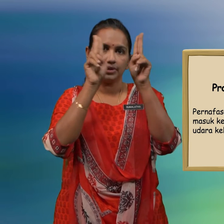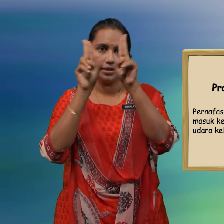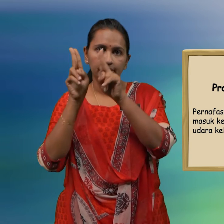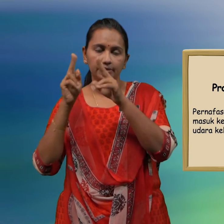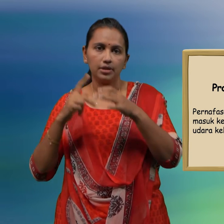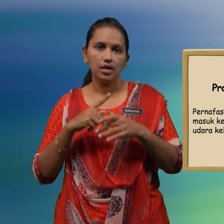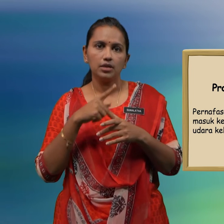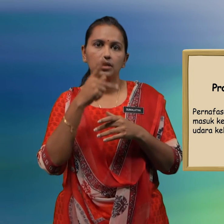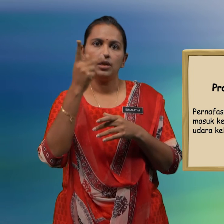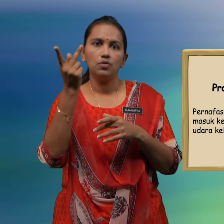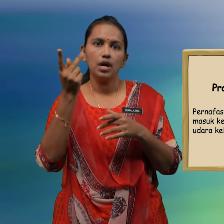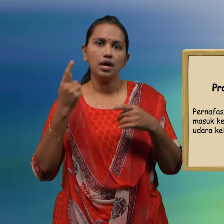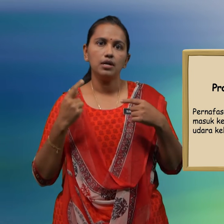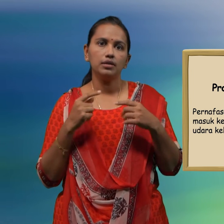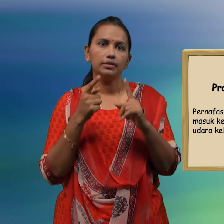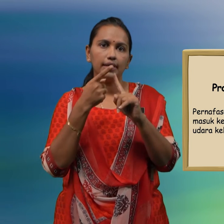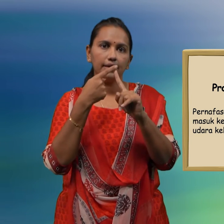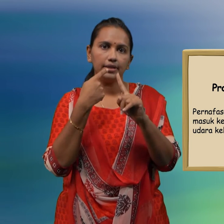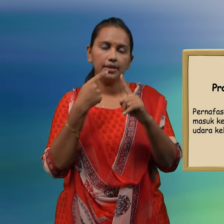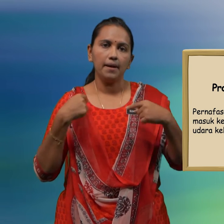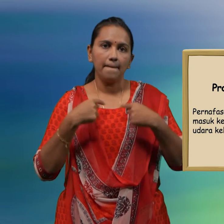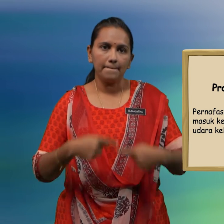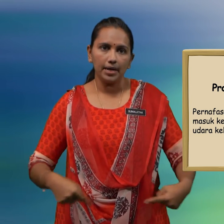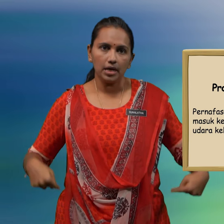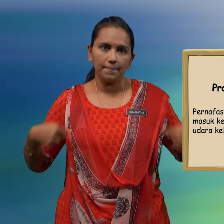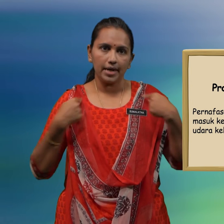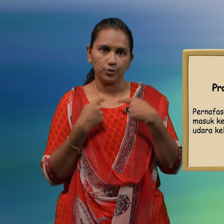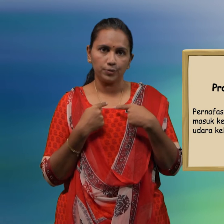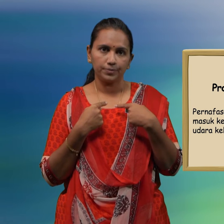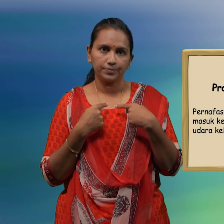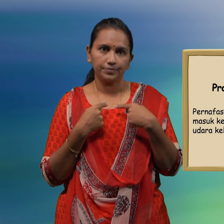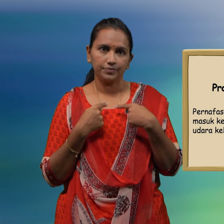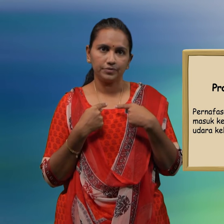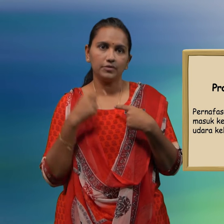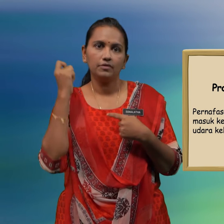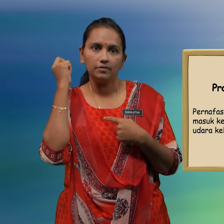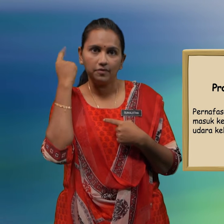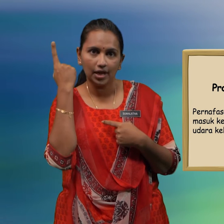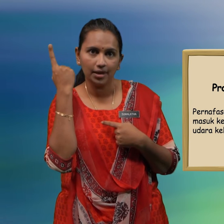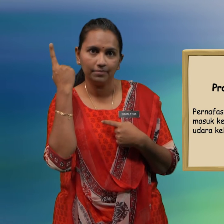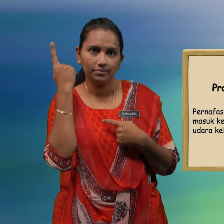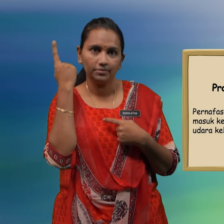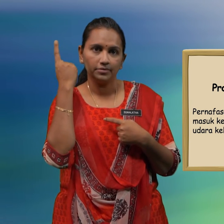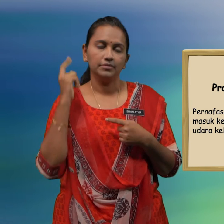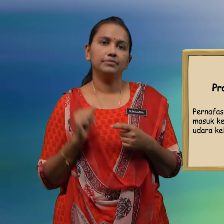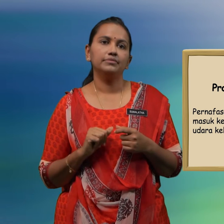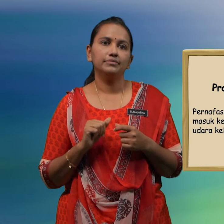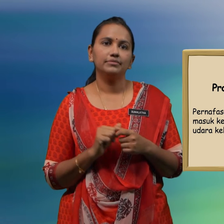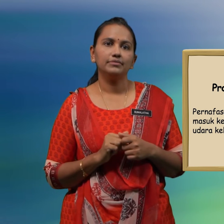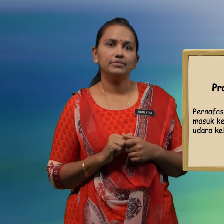udara keluar dari peparu. Faham?